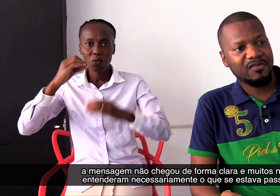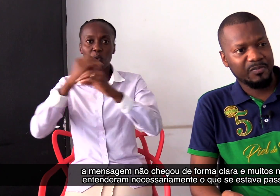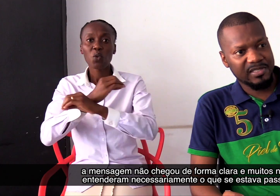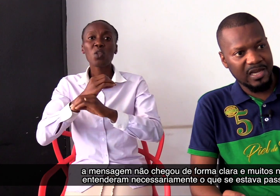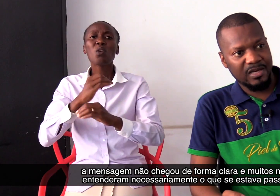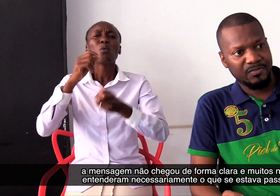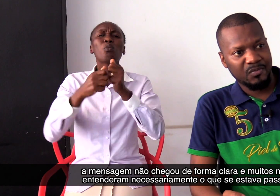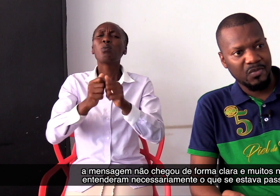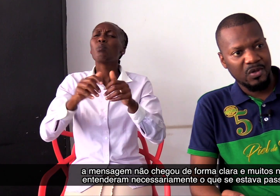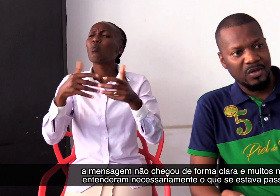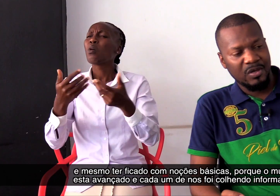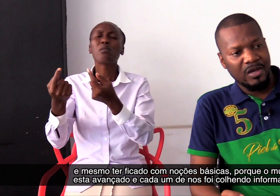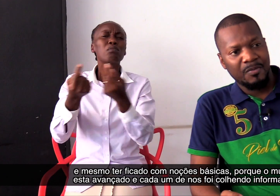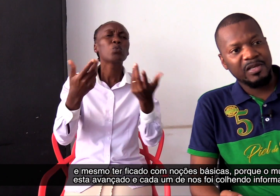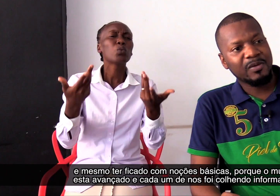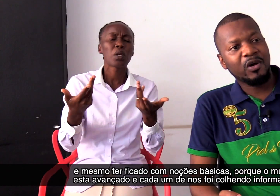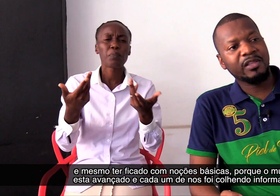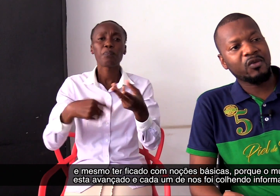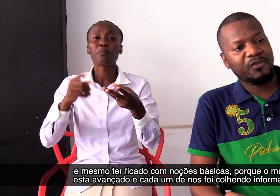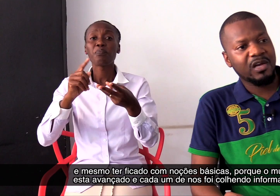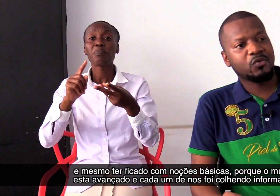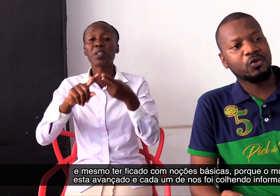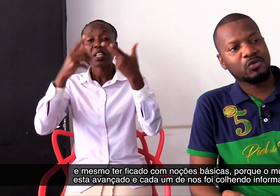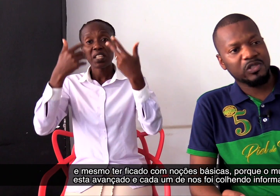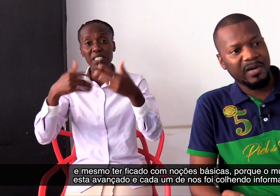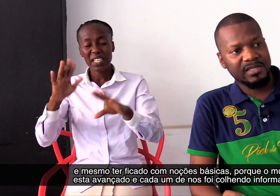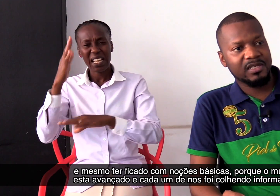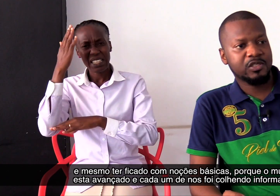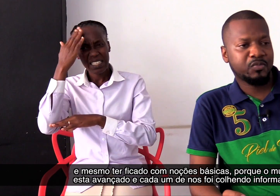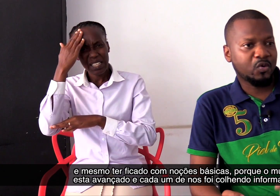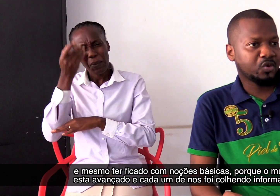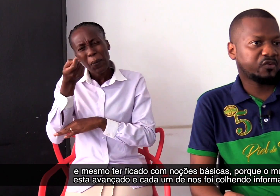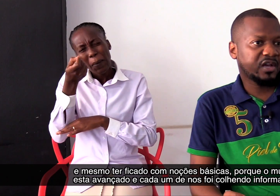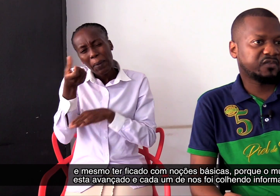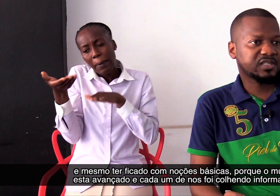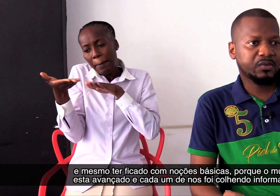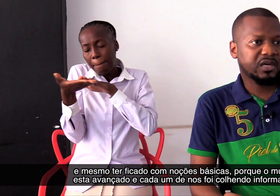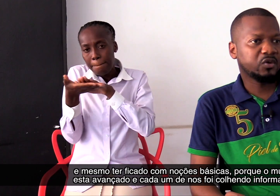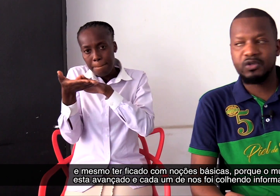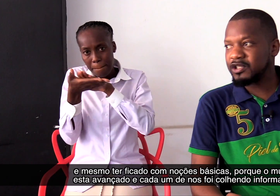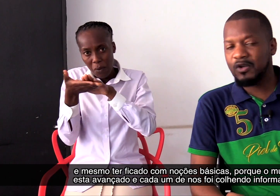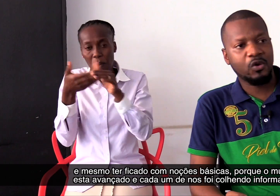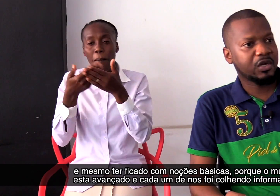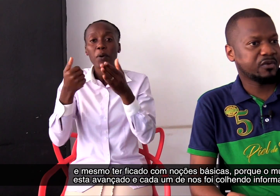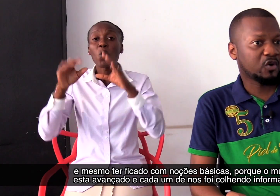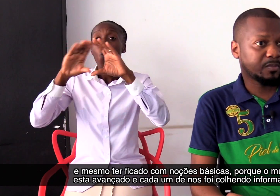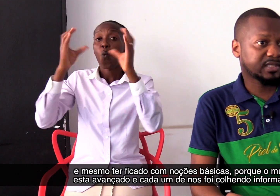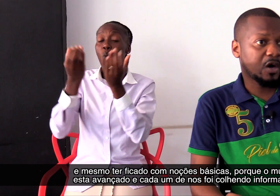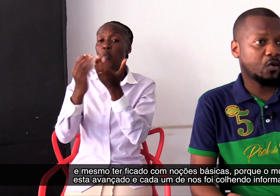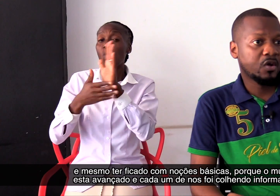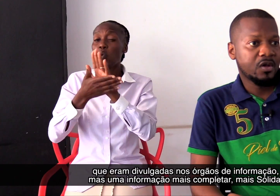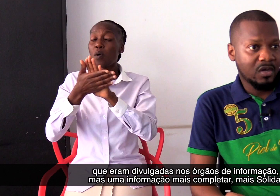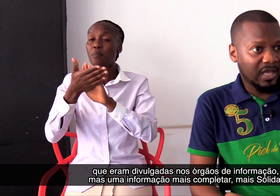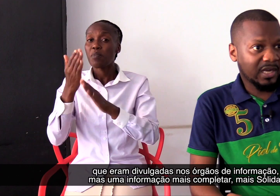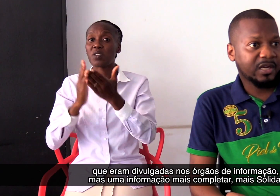se estava a passar. Pois, embora tenham ficado com noções básicas, porque o mundo foi avançando, cada um de nós foi colhendo